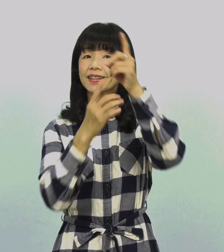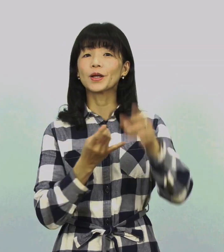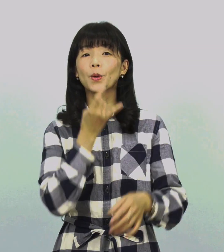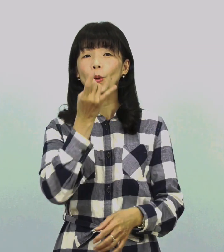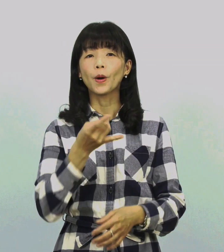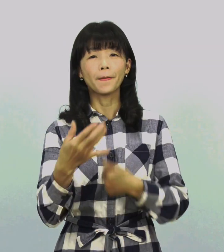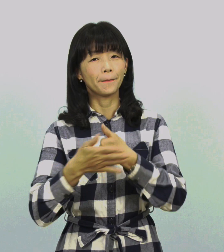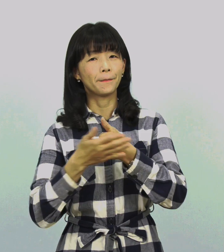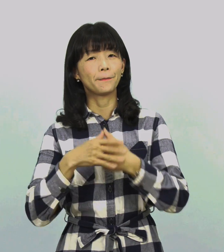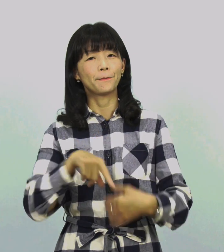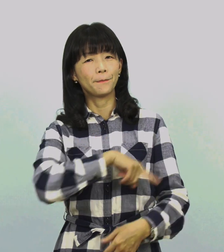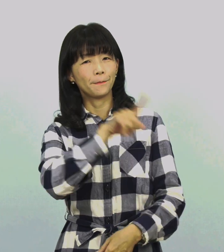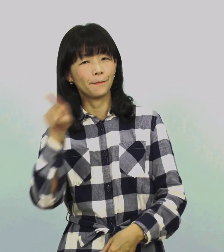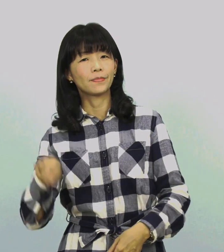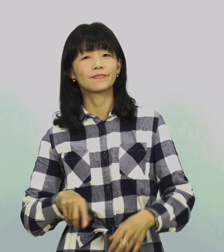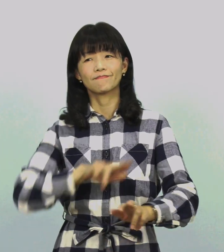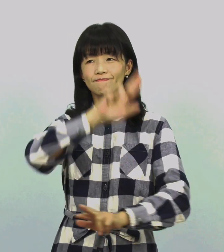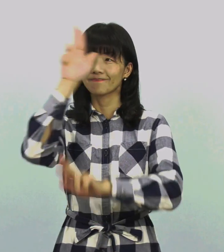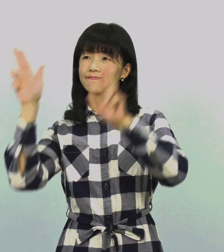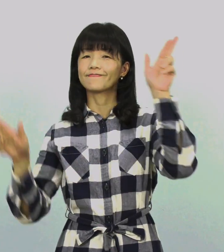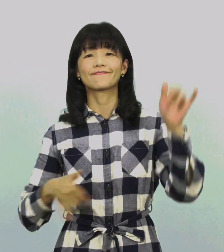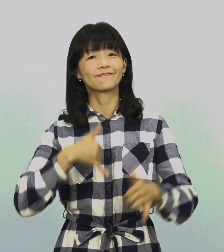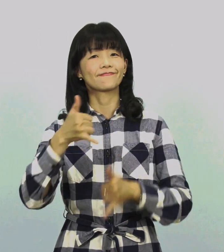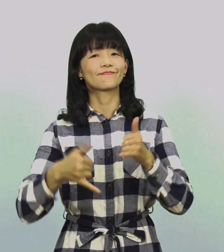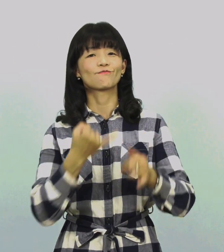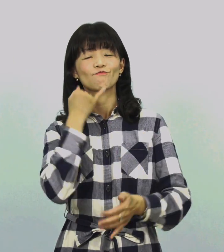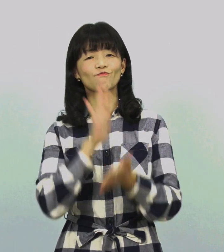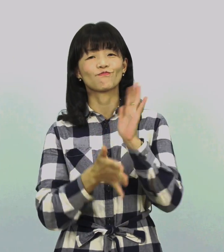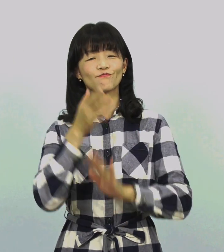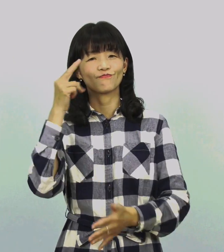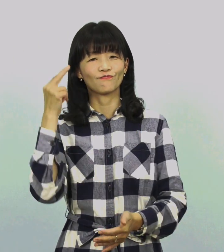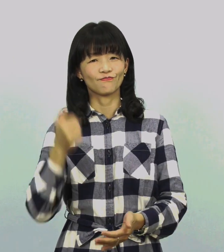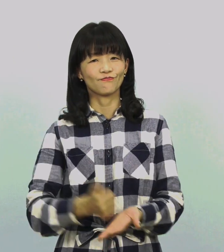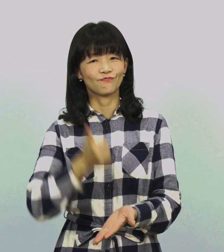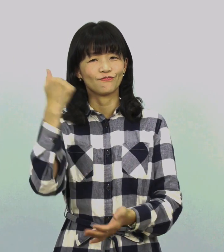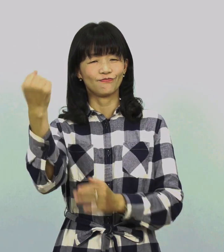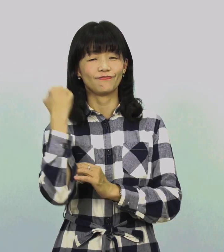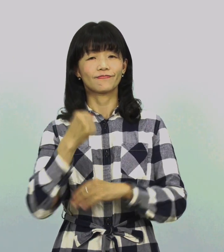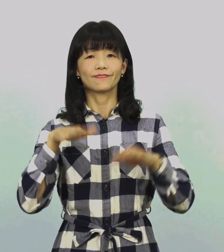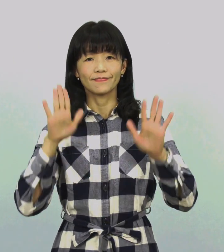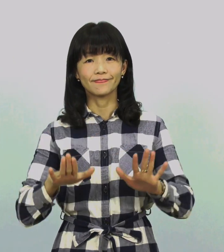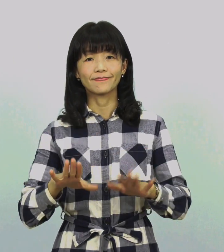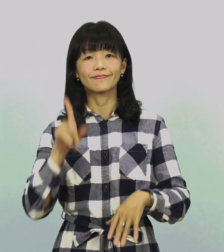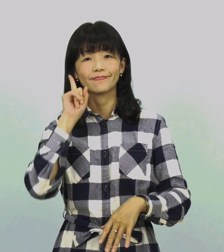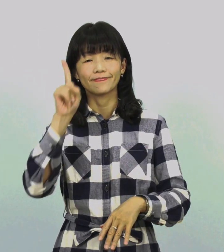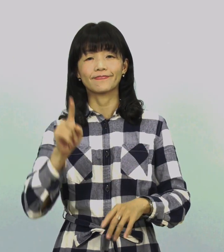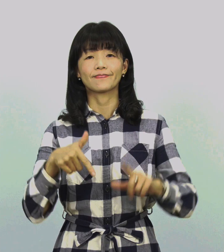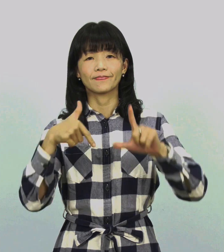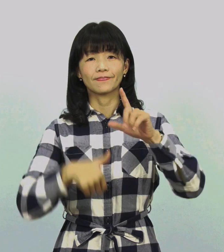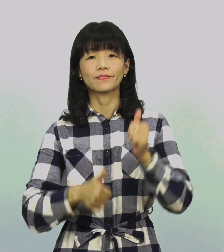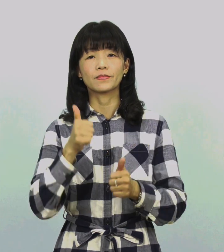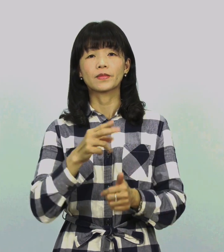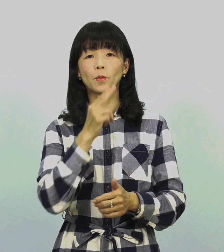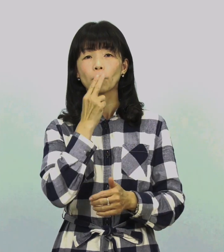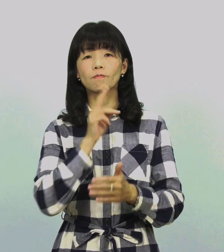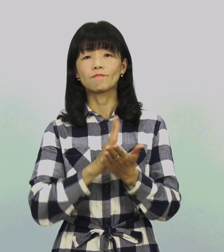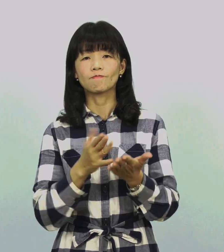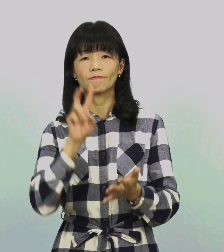神的话语帮助我们在每一天的生活中重新得力。今天我们要来看以赛亚书第